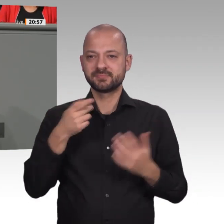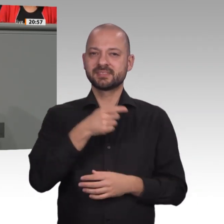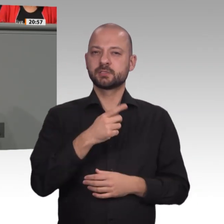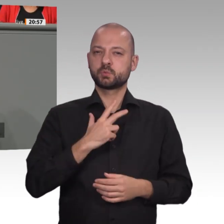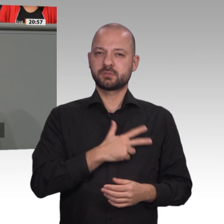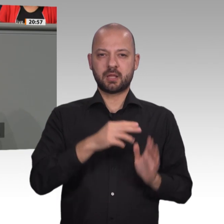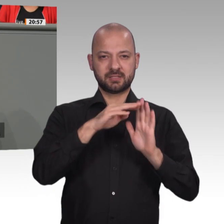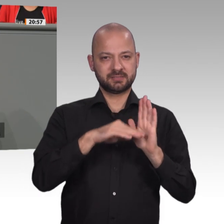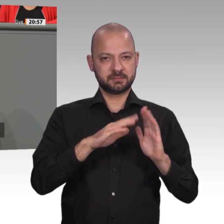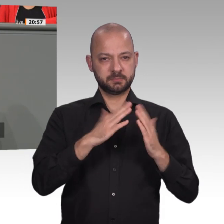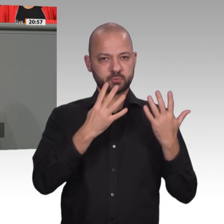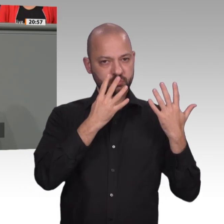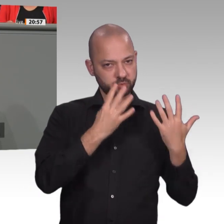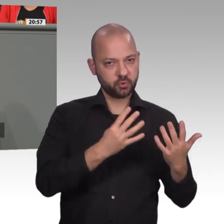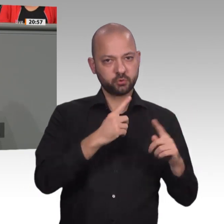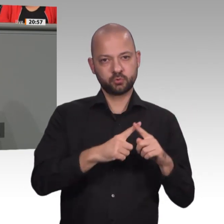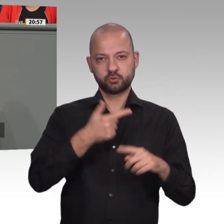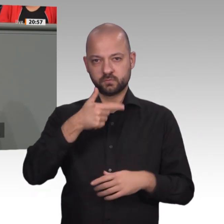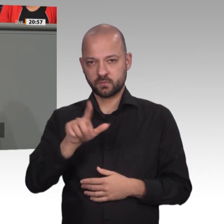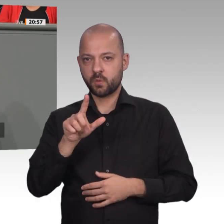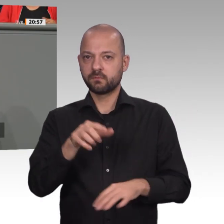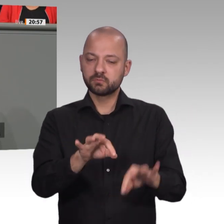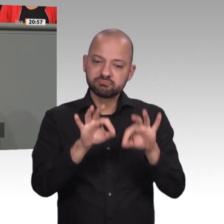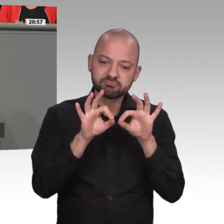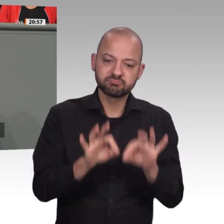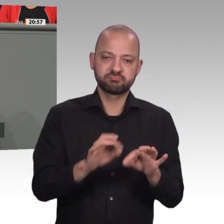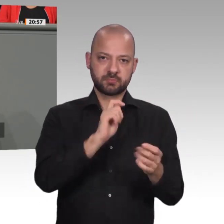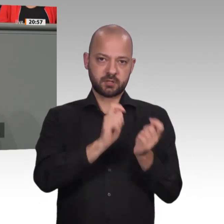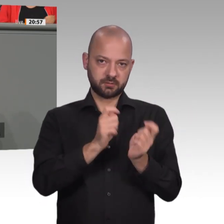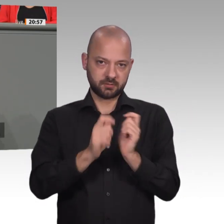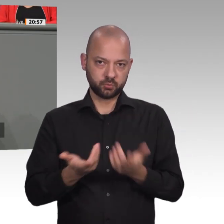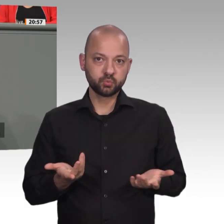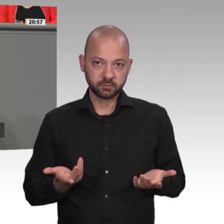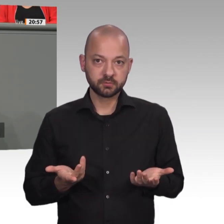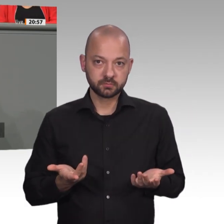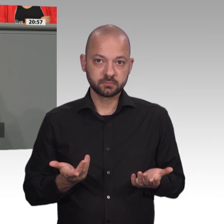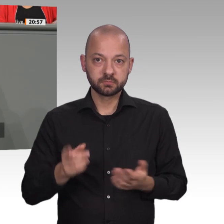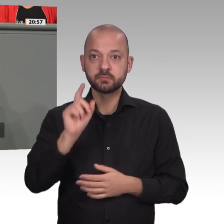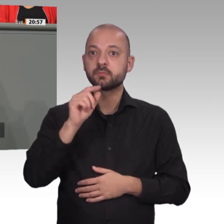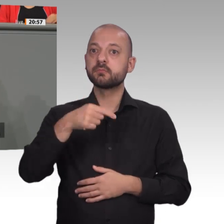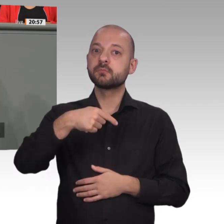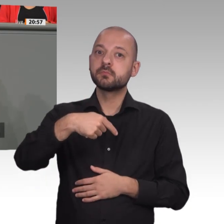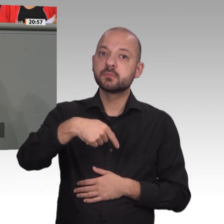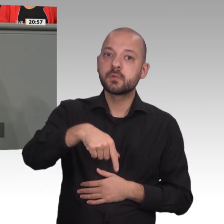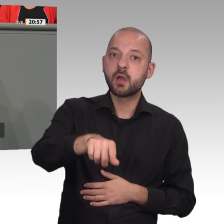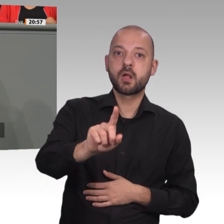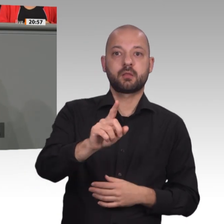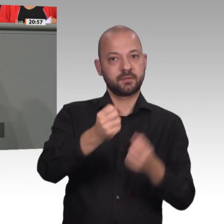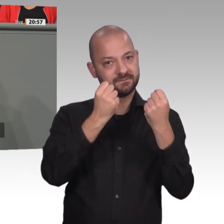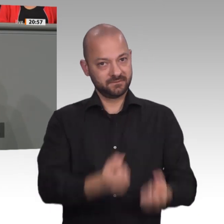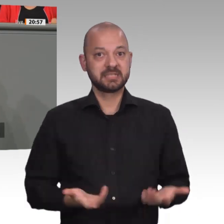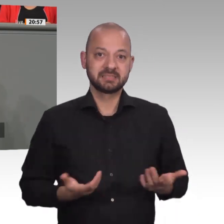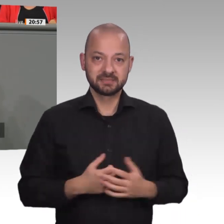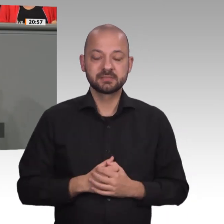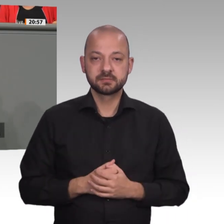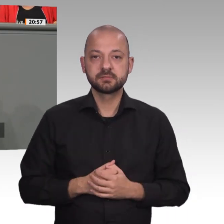Deutschen Verein, der die Umsetzungsbegleitung maßgeblich federführend organisiert hat, und gilt den Verbänden und Vertretungen von Menschen mit